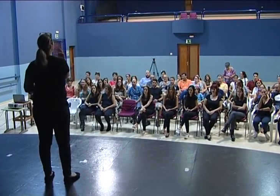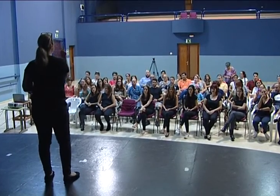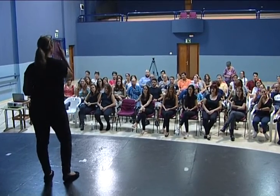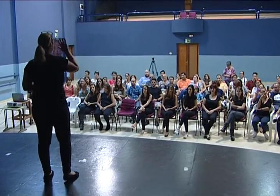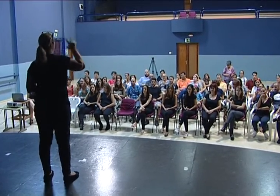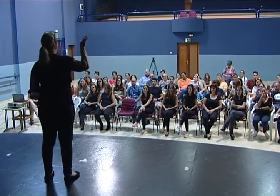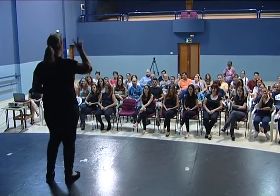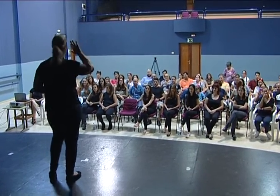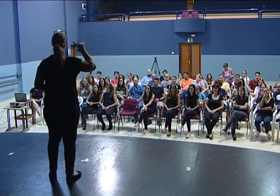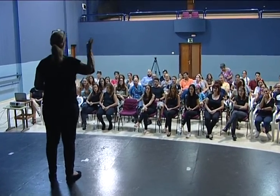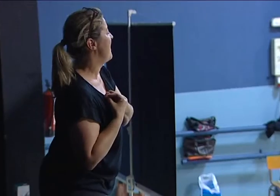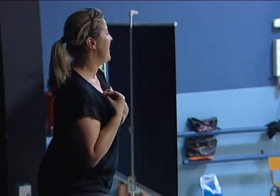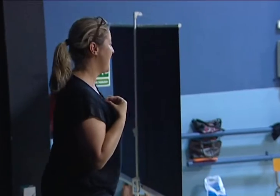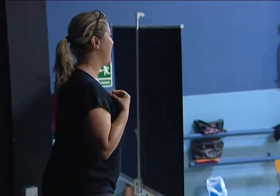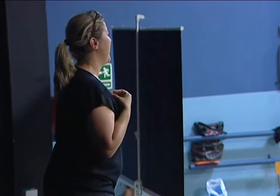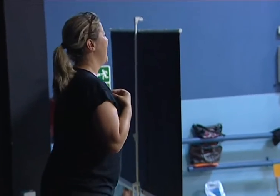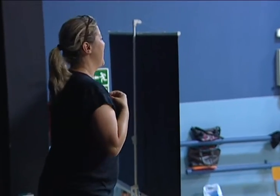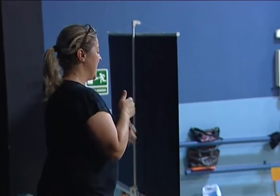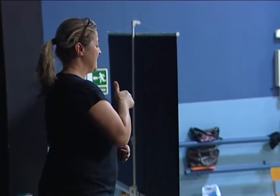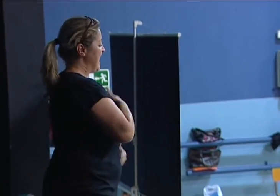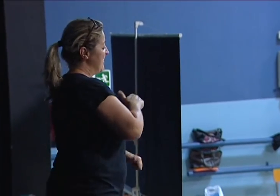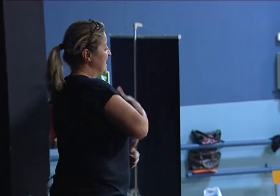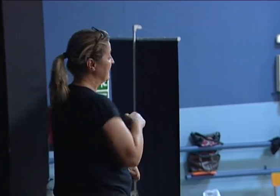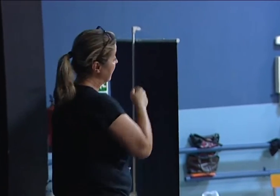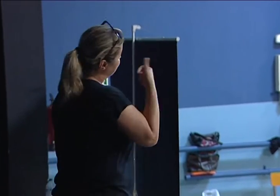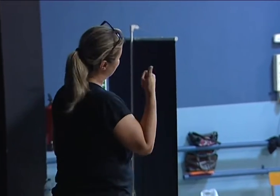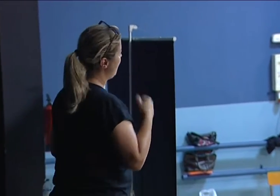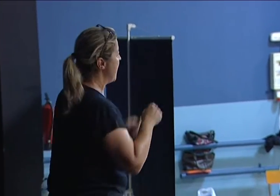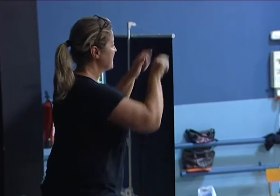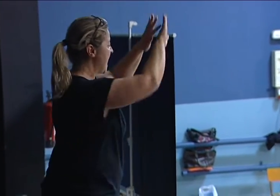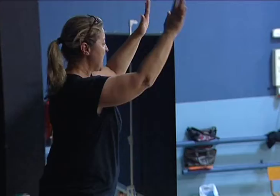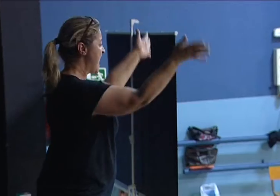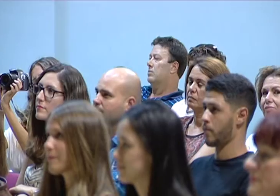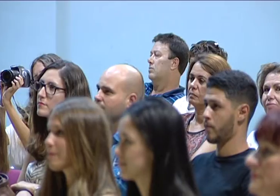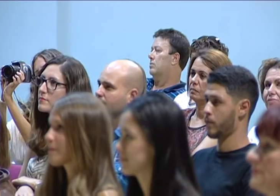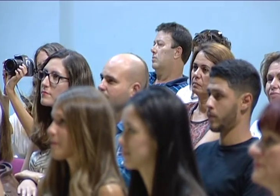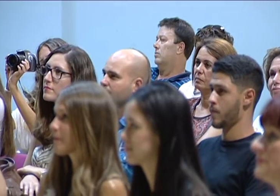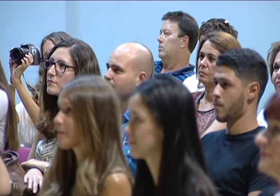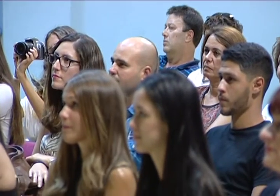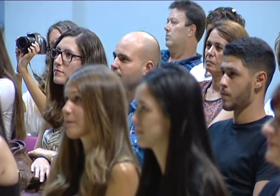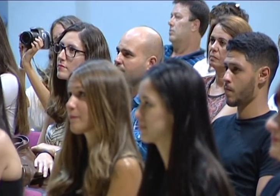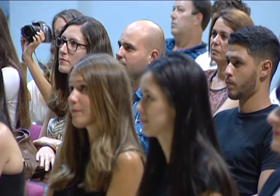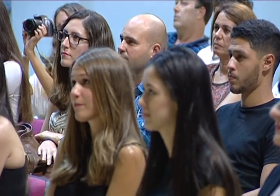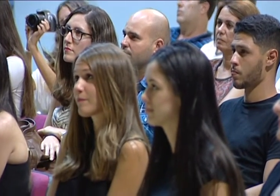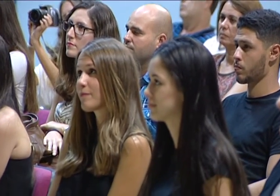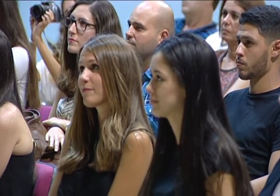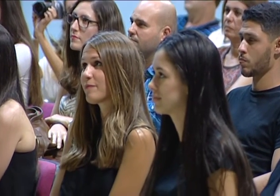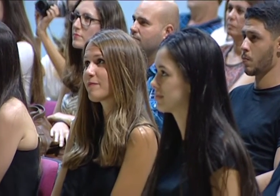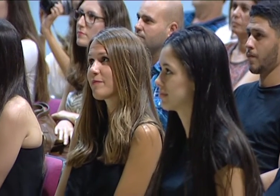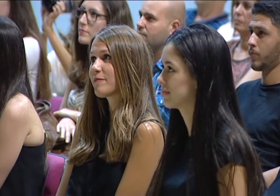muy conocidas de Luis Fonsi, Alejandro Sanz, Sin Bandera y Camila. En el festival se mostró los progresos y el conocimiento en las adaptaciones de las